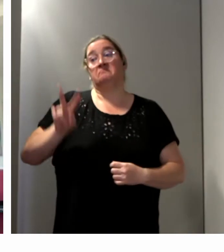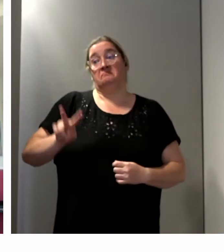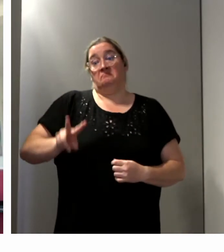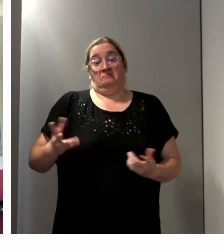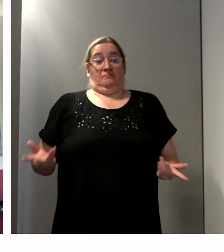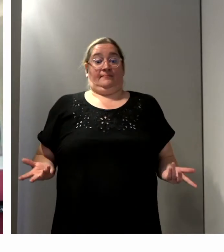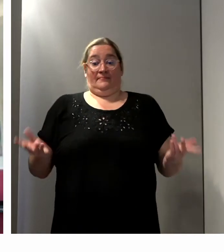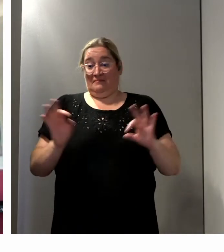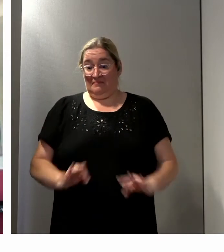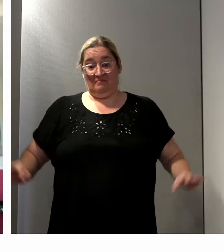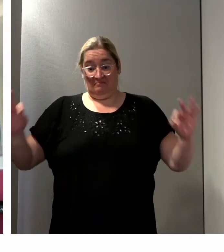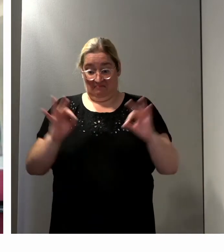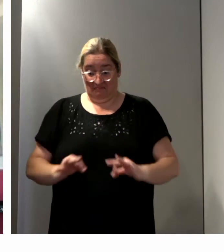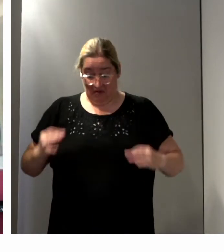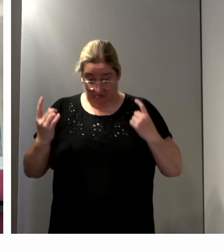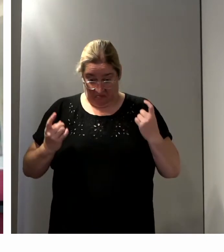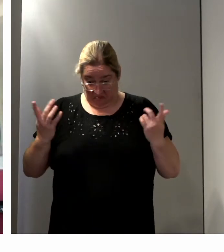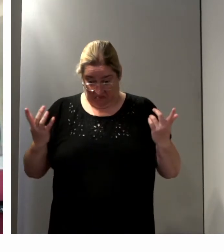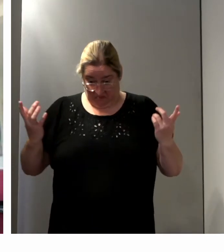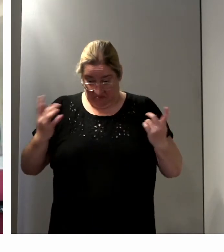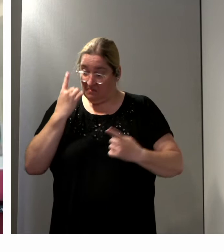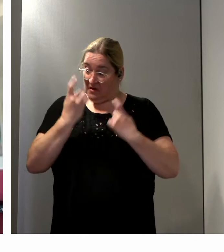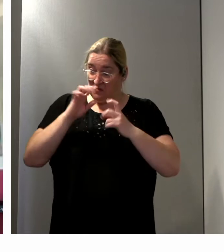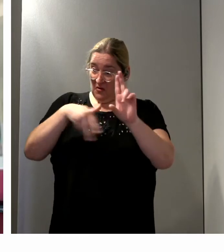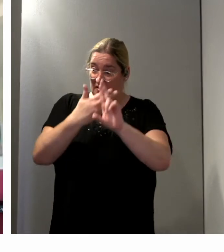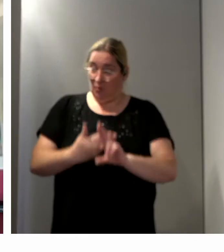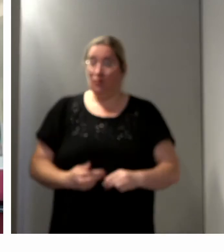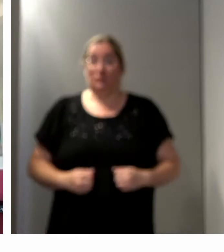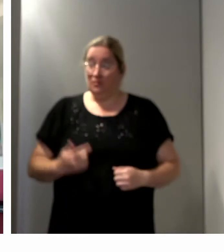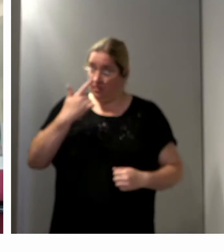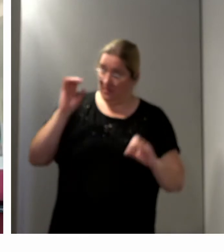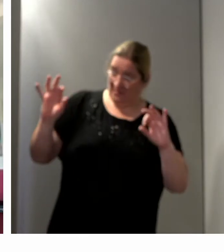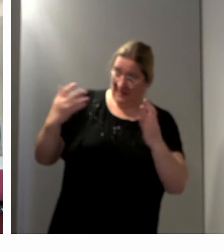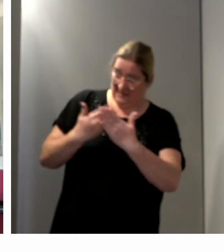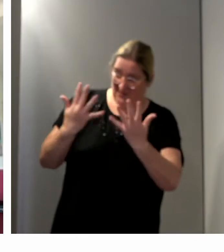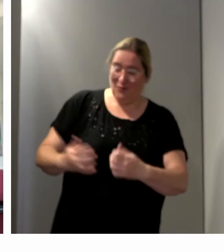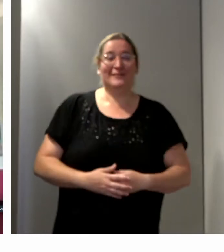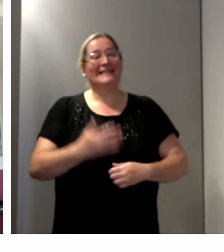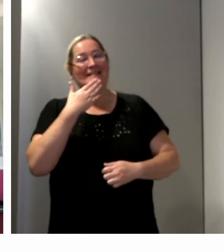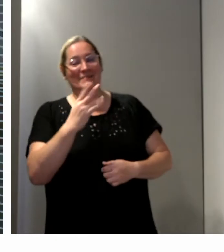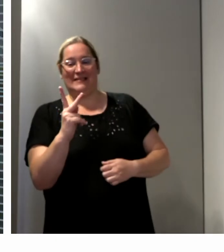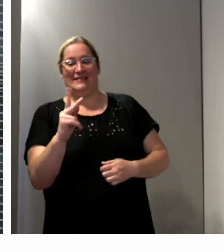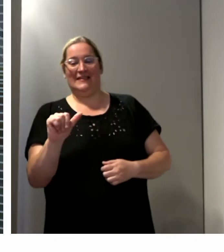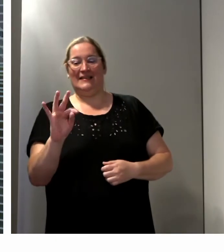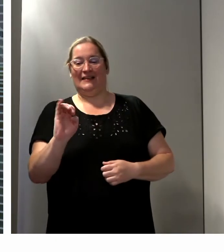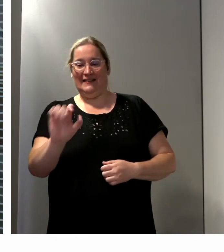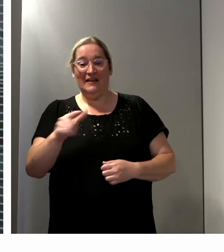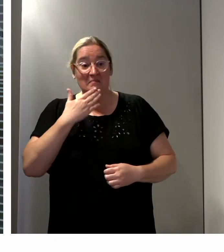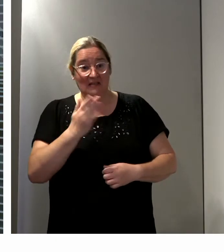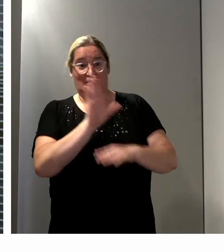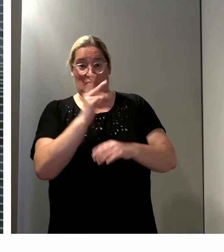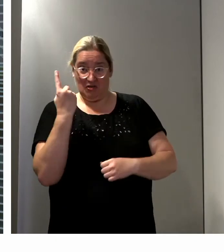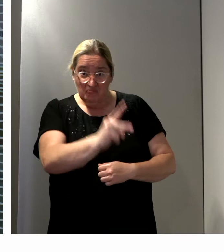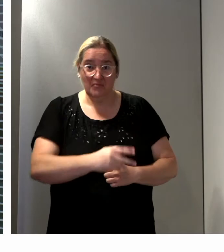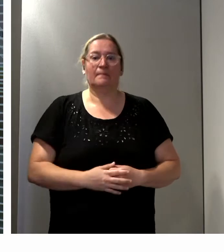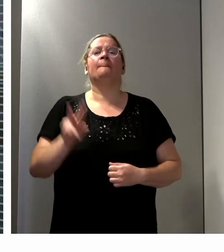vraiment de questions. Non. Écoutez, répondre. Je ne sais pas trop ce que vous attendez. Merci Catel pour ce témoignage. Alors c'est